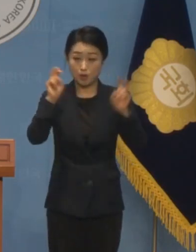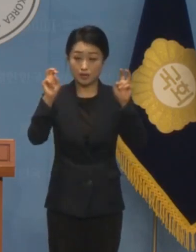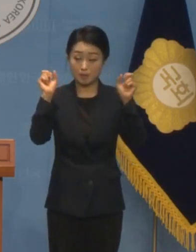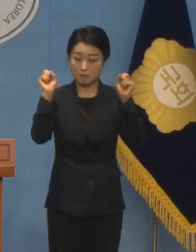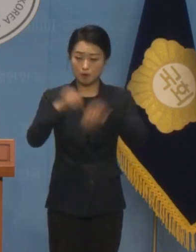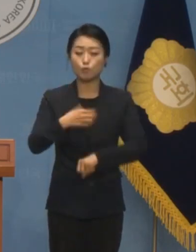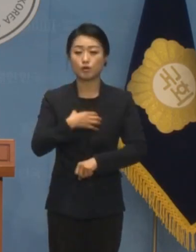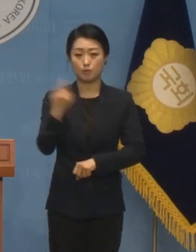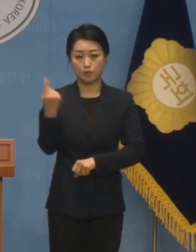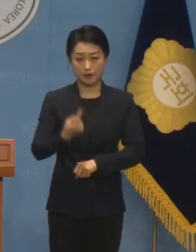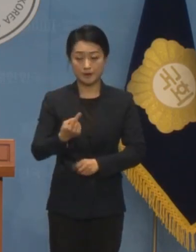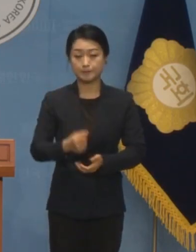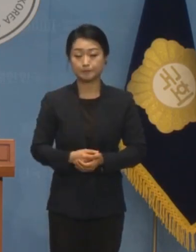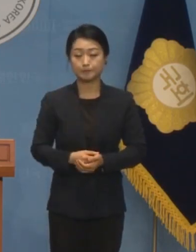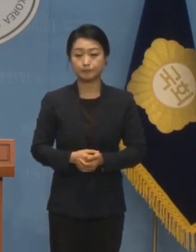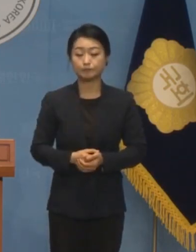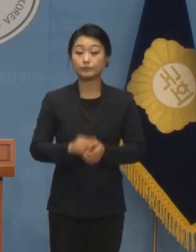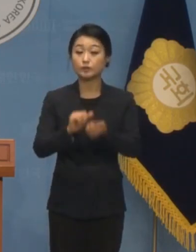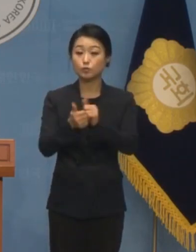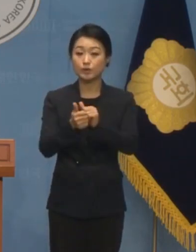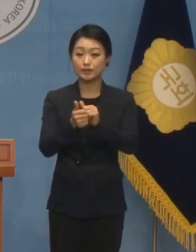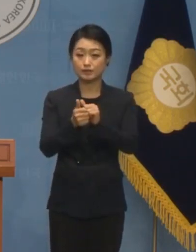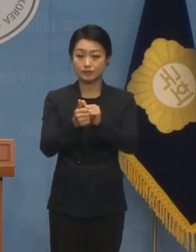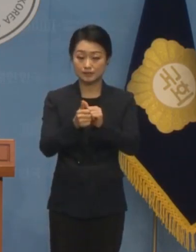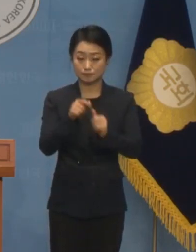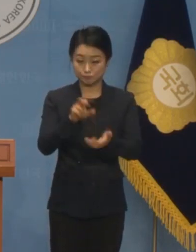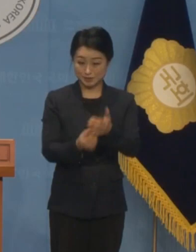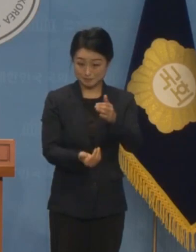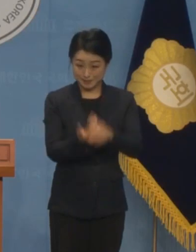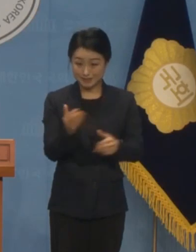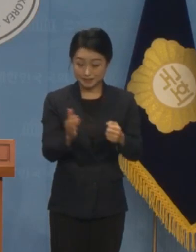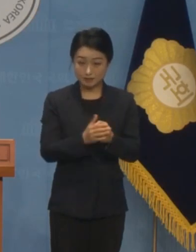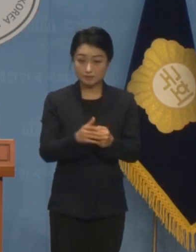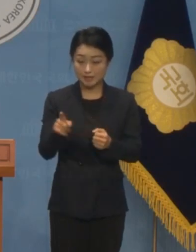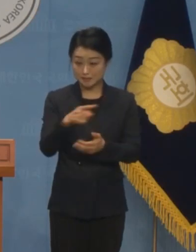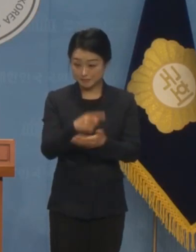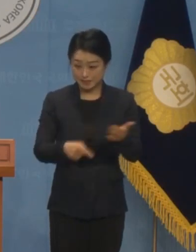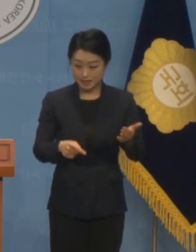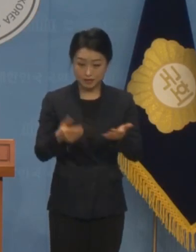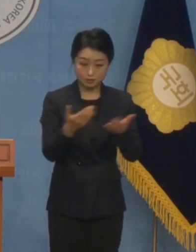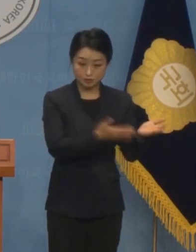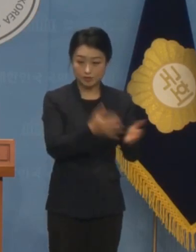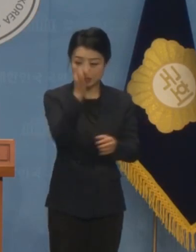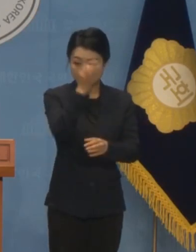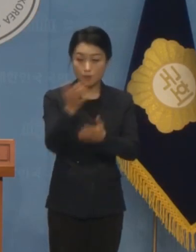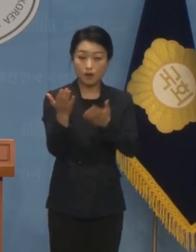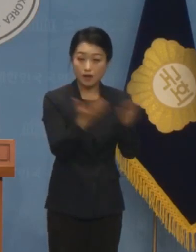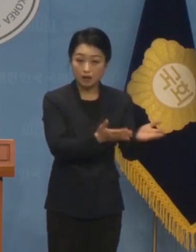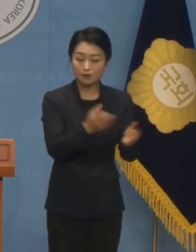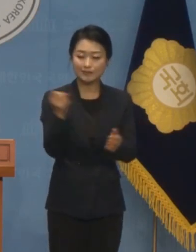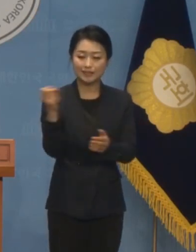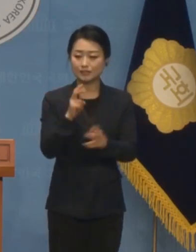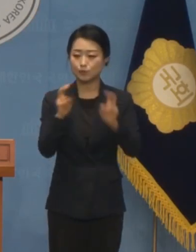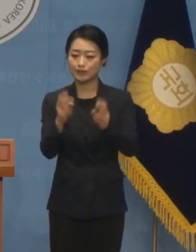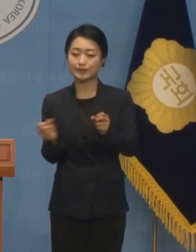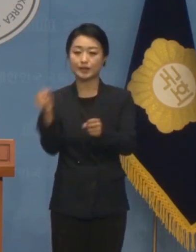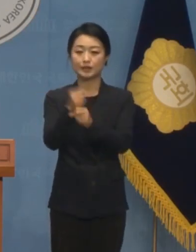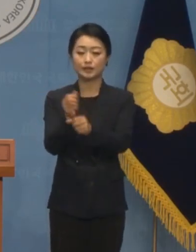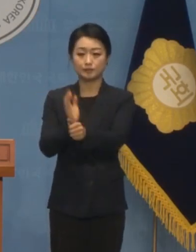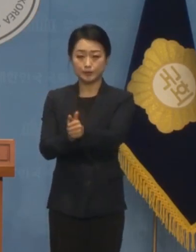없습니다. 회사를 다시 세우겠다는 비상한 각오로 임해야 합니다. 우리